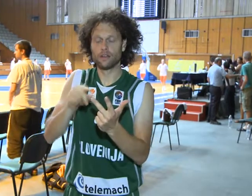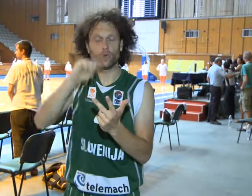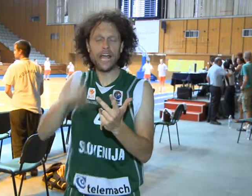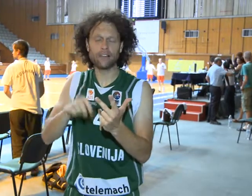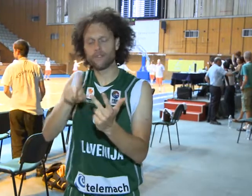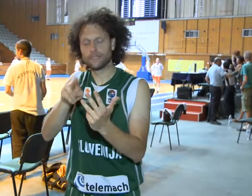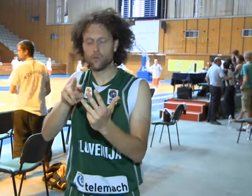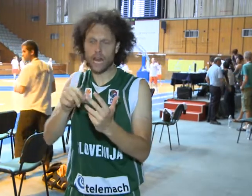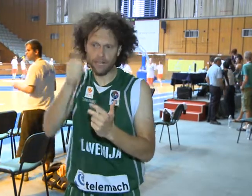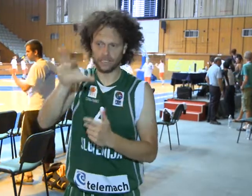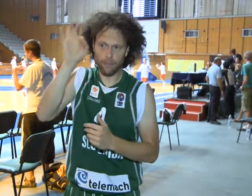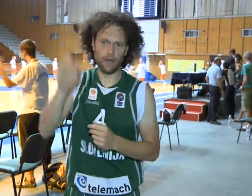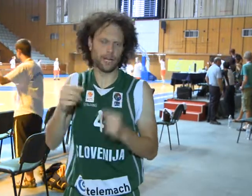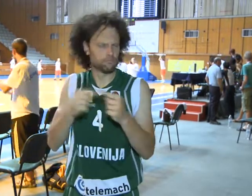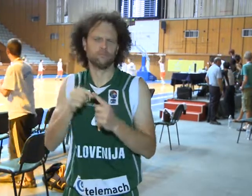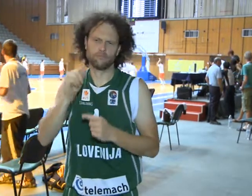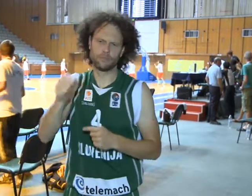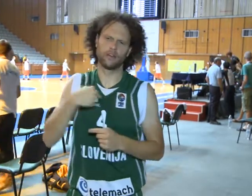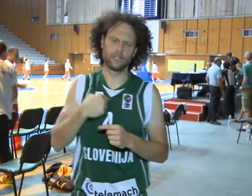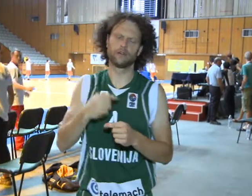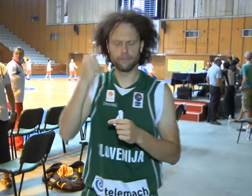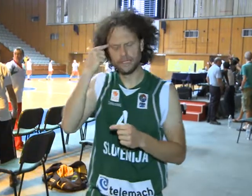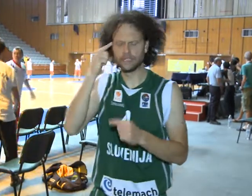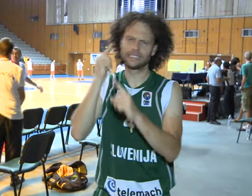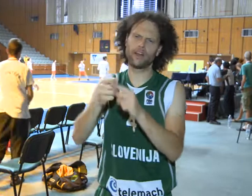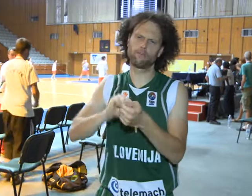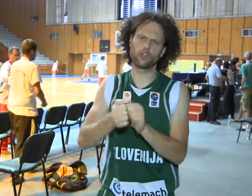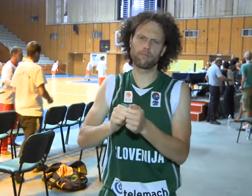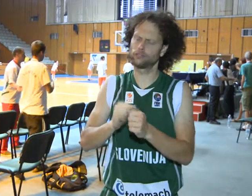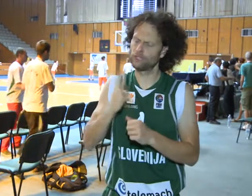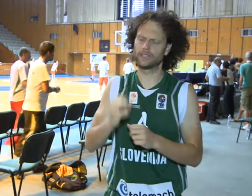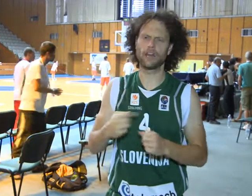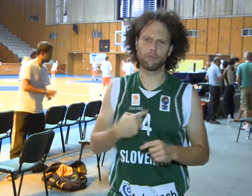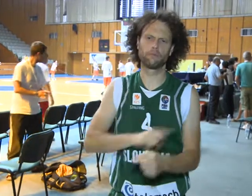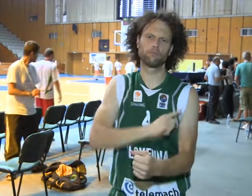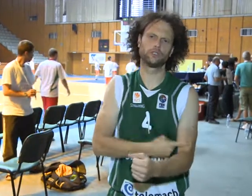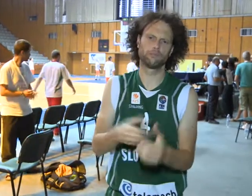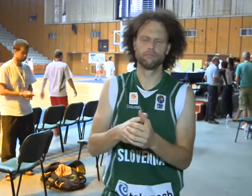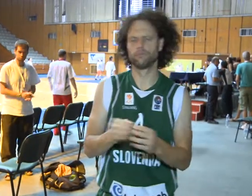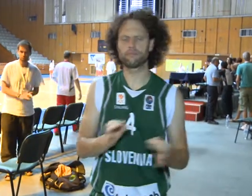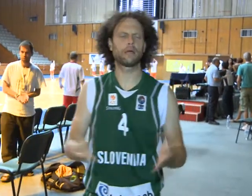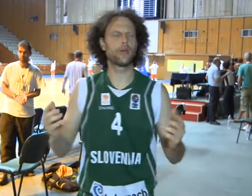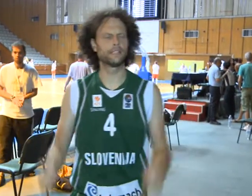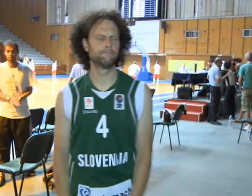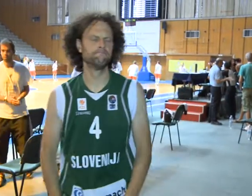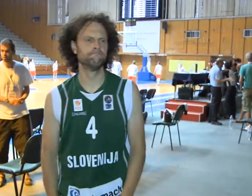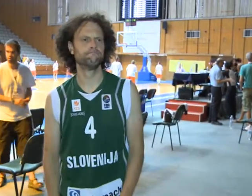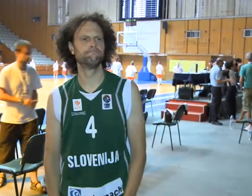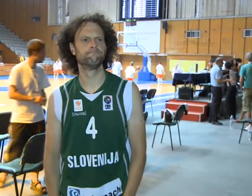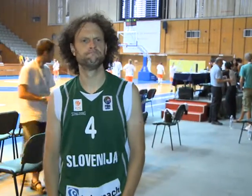Američani, Litvanci ali celo Ukrajinci. Ne glede na to, kdo je, definitivno se bomo s polnimi močmi borili na četrtfinale